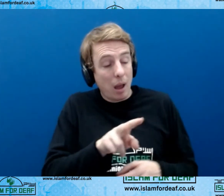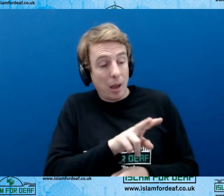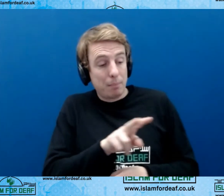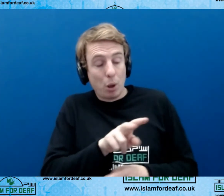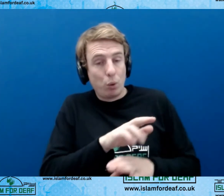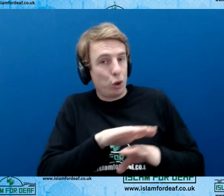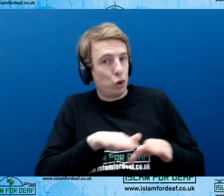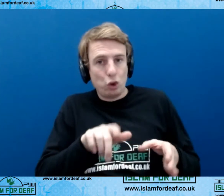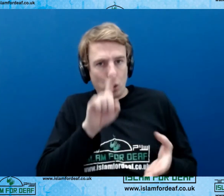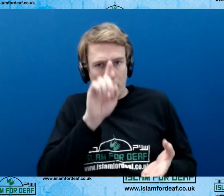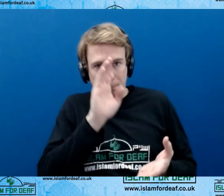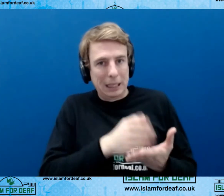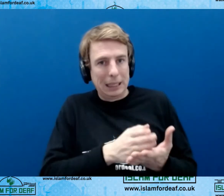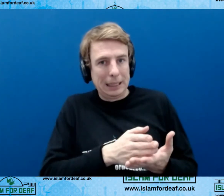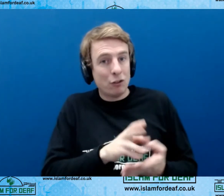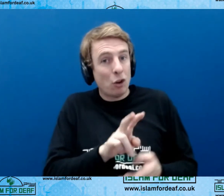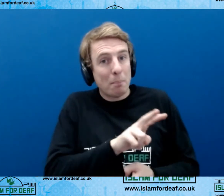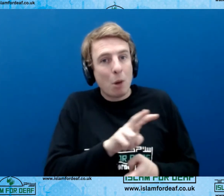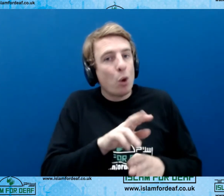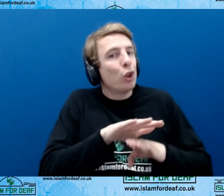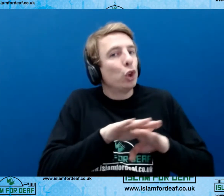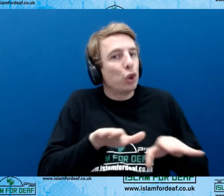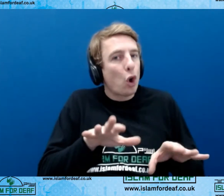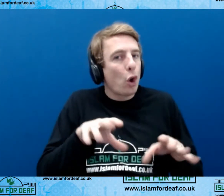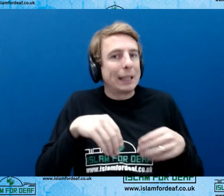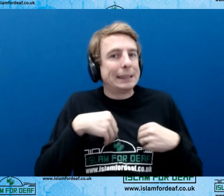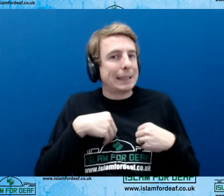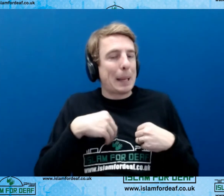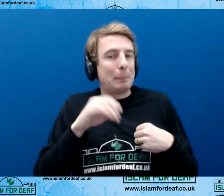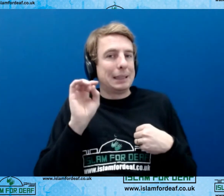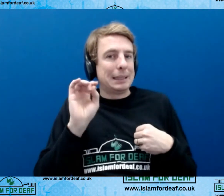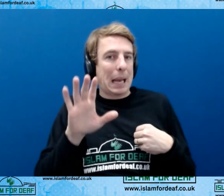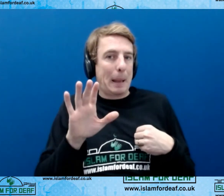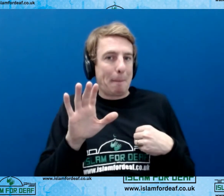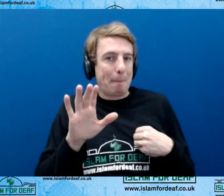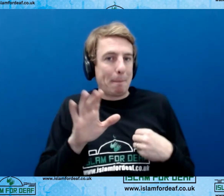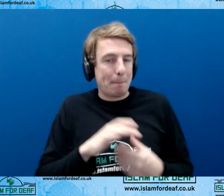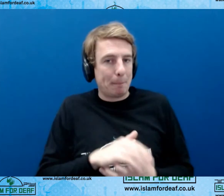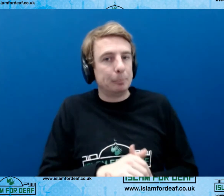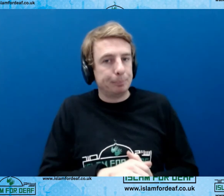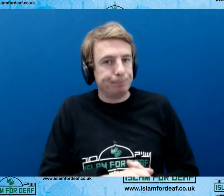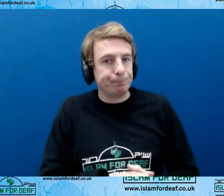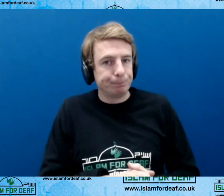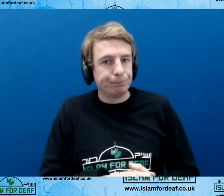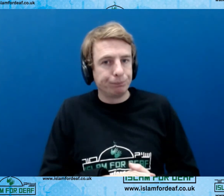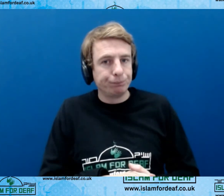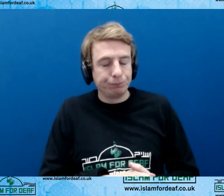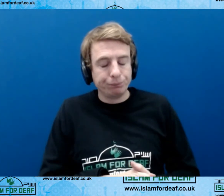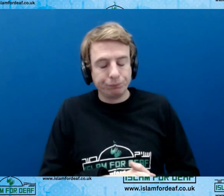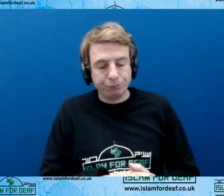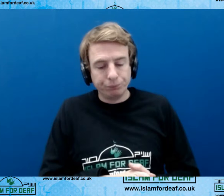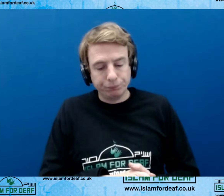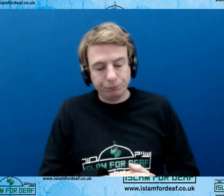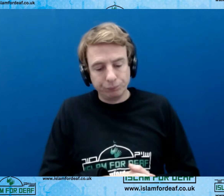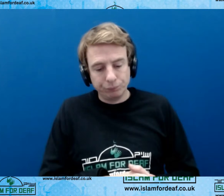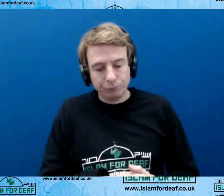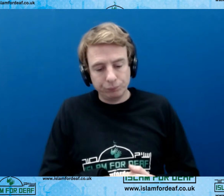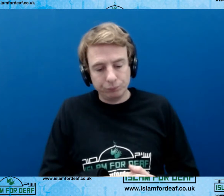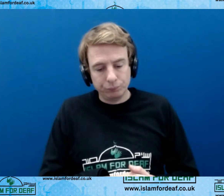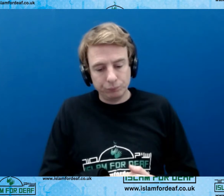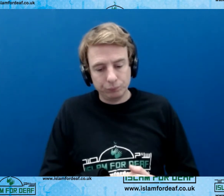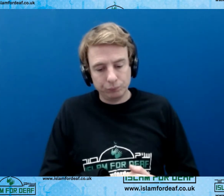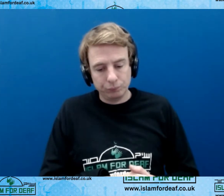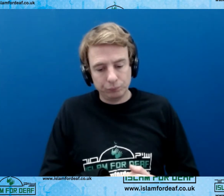al-Islam. وكان كذلك أنهما ماتا على الكفر ولم يسلما فكان